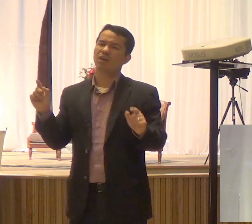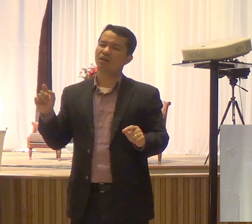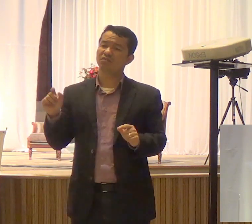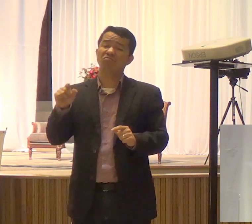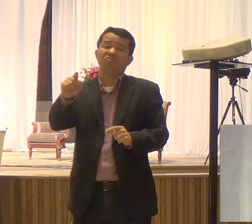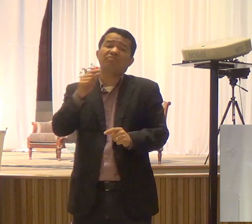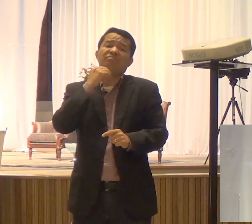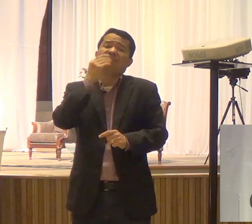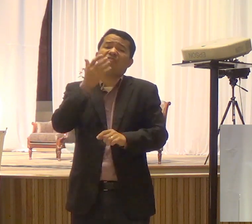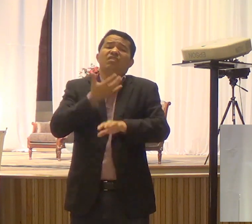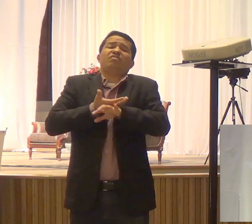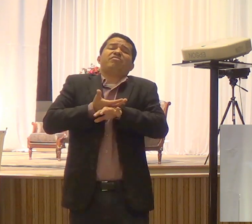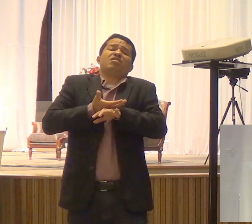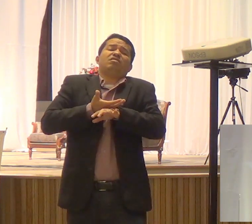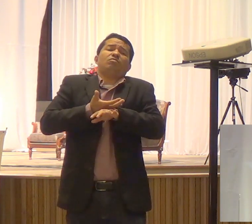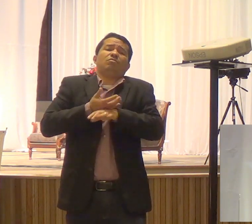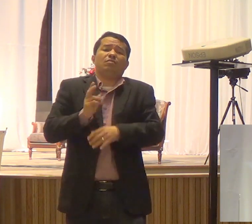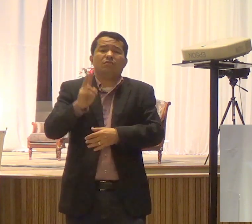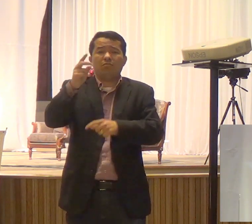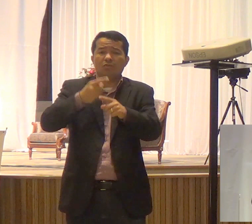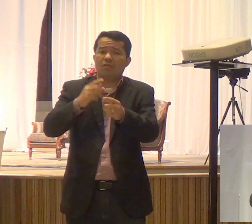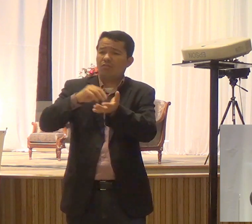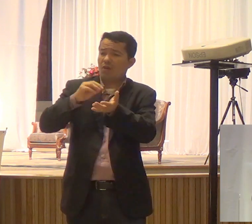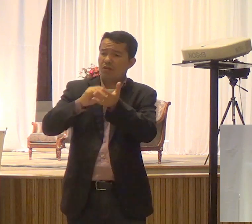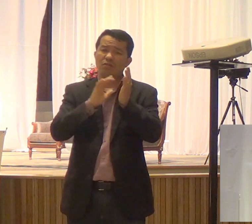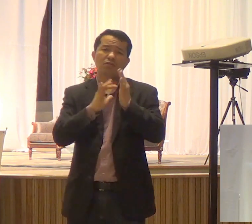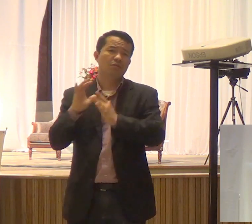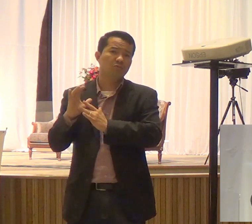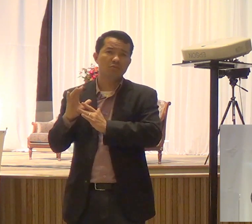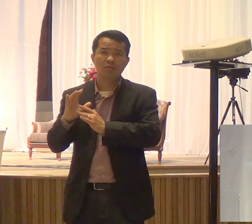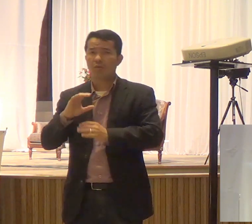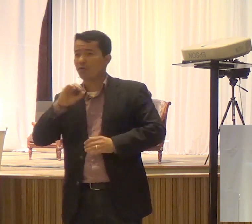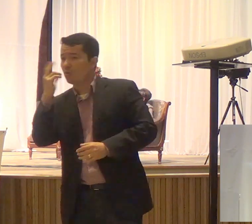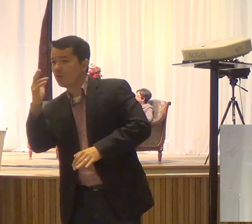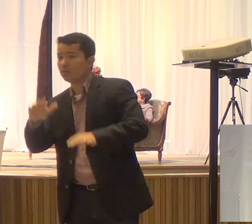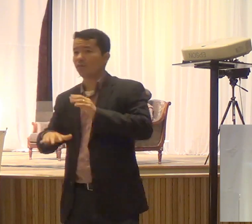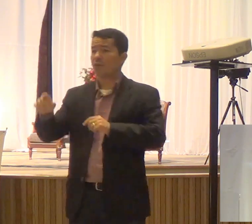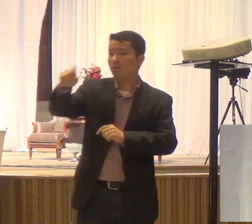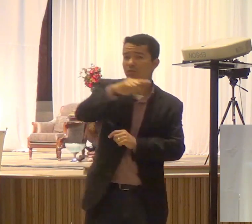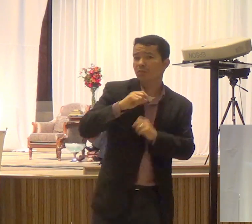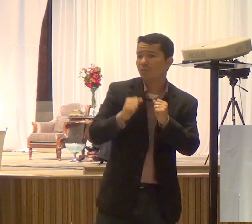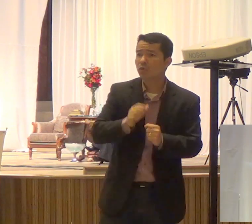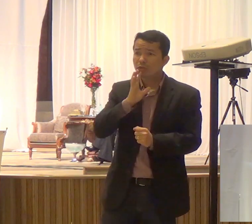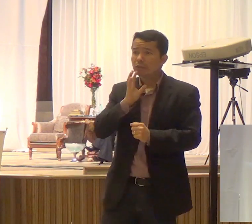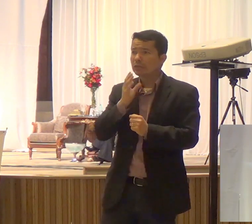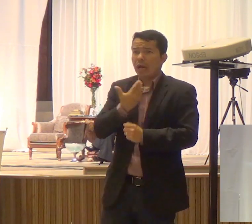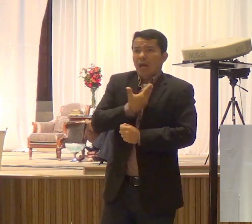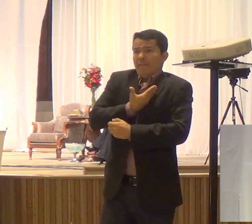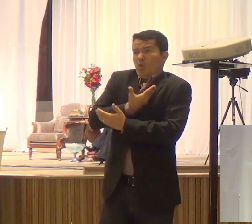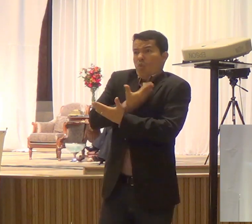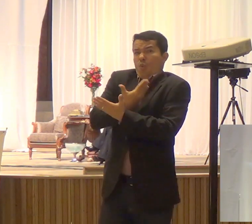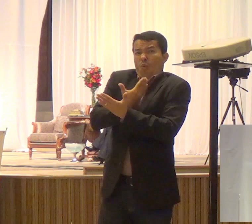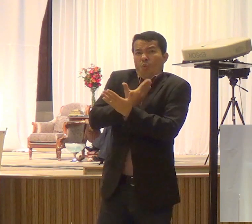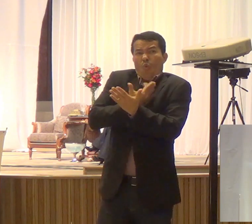você pode conhecer tanta gente, mas o vazio permanece lá. Essa